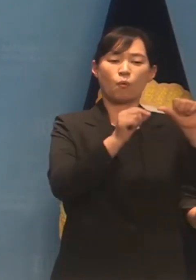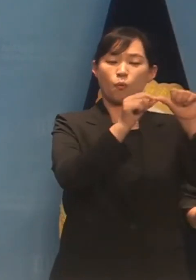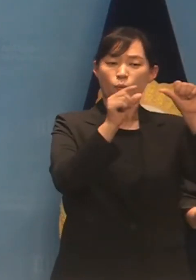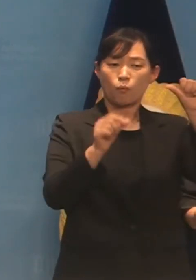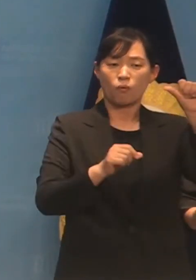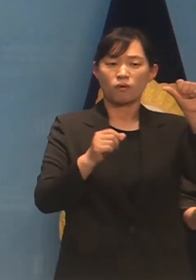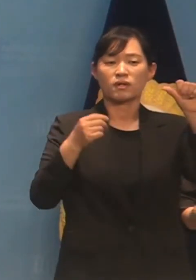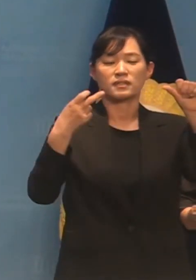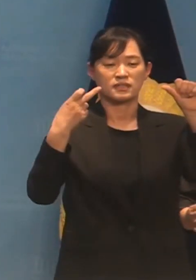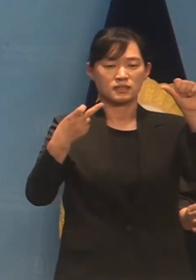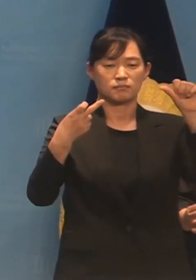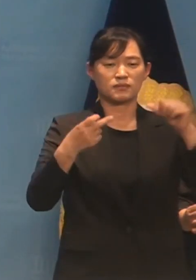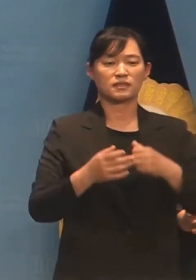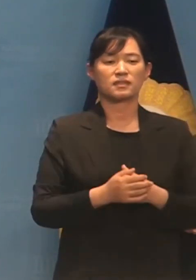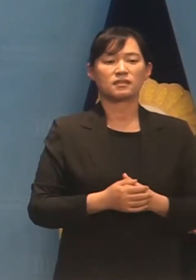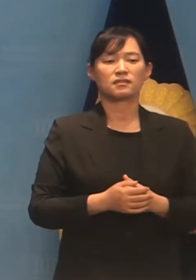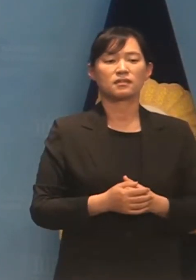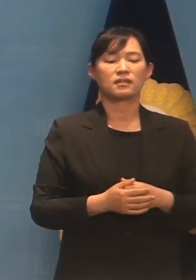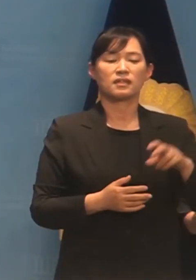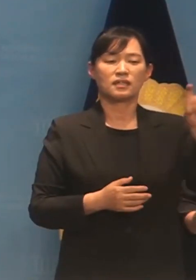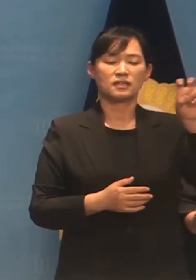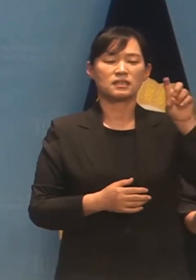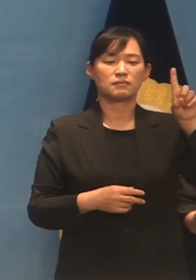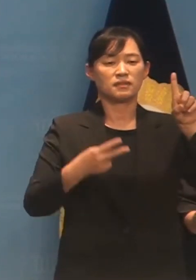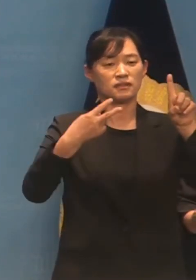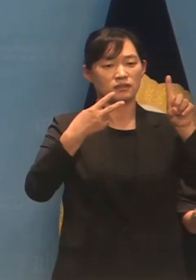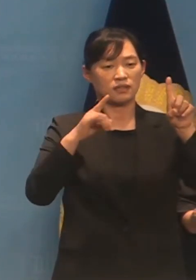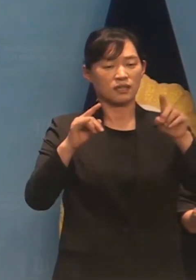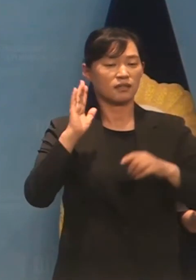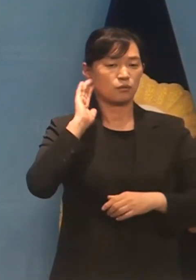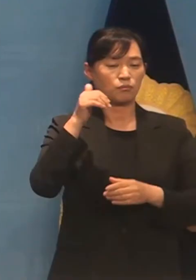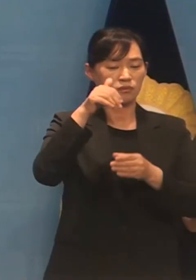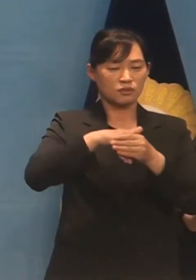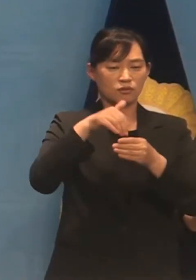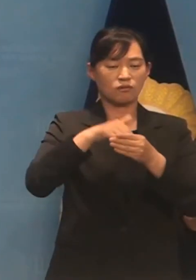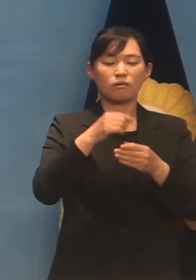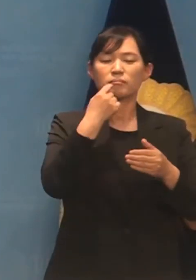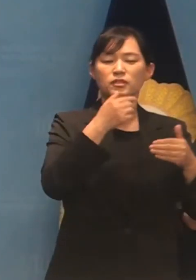5월 12일 제21대 대통령 선거